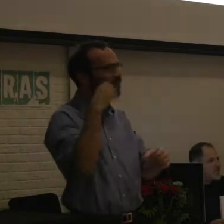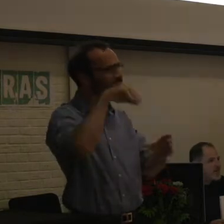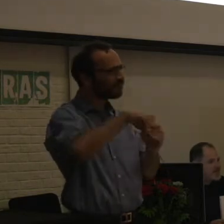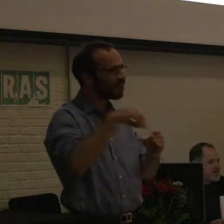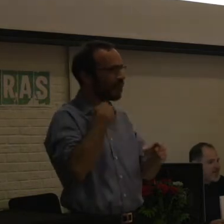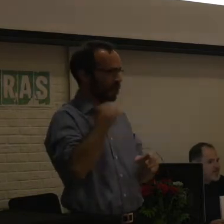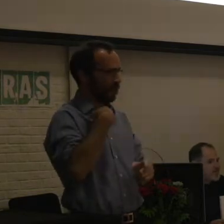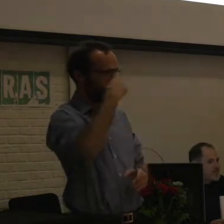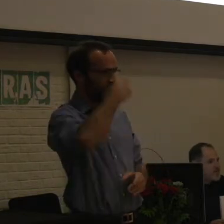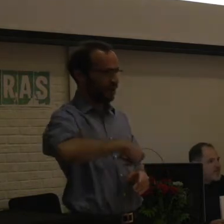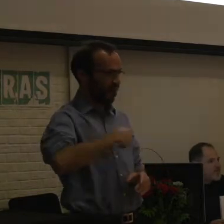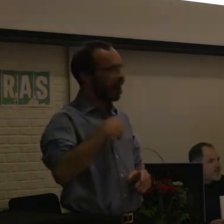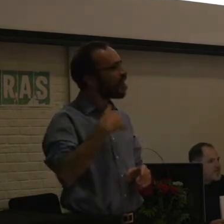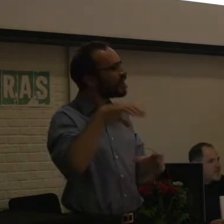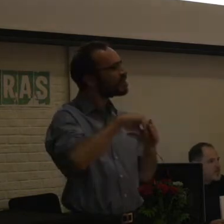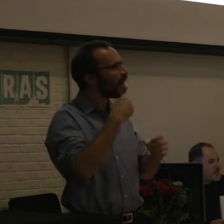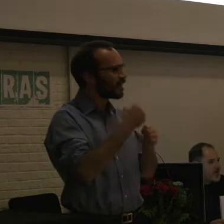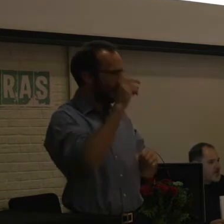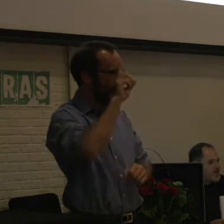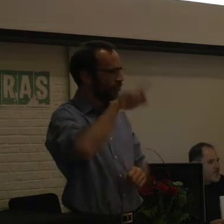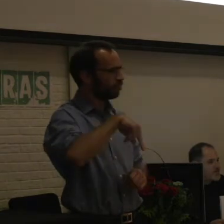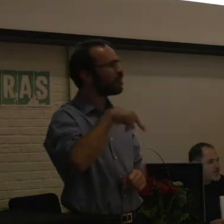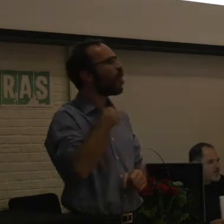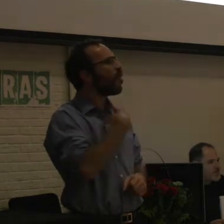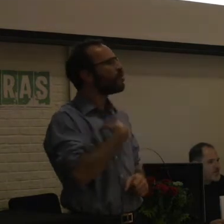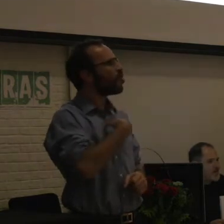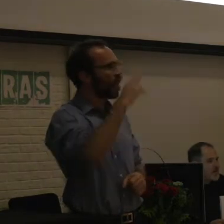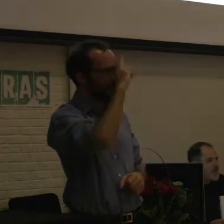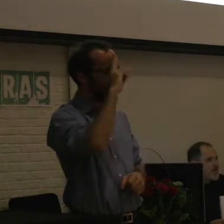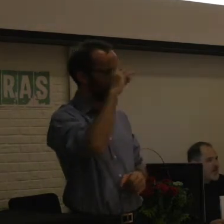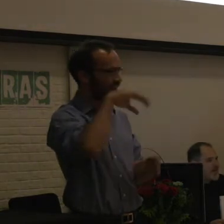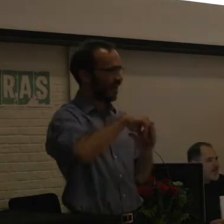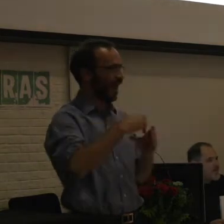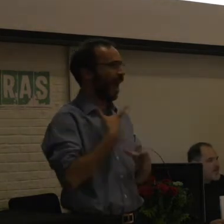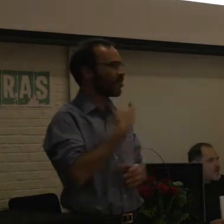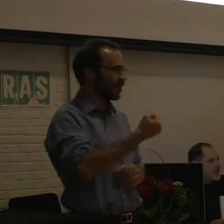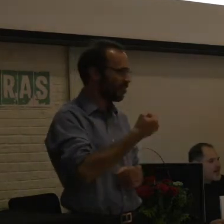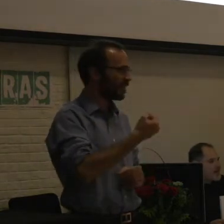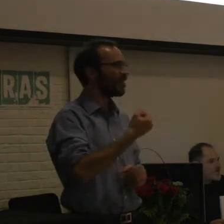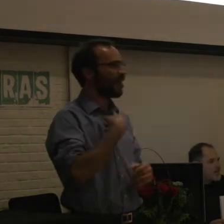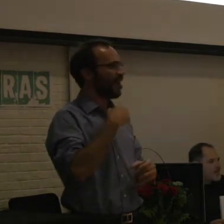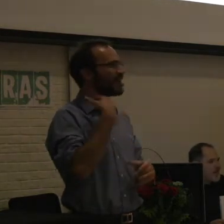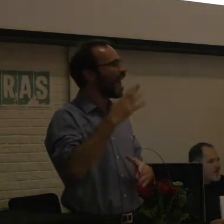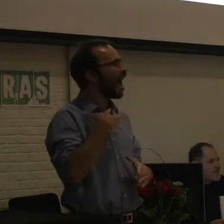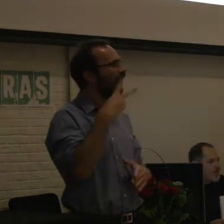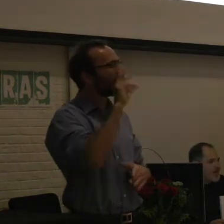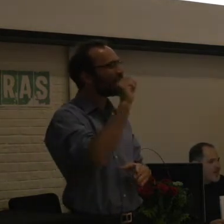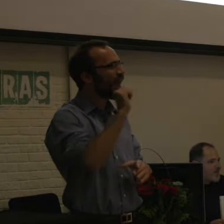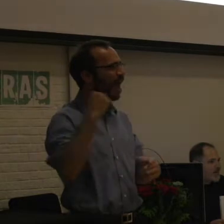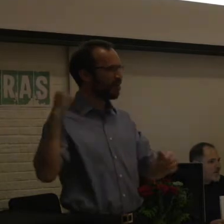sepáis, pues tengo el placer de ser funcionario del ayuntamiento, y qué mejor manera de contribuir a la ciudad por la que